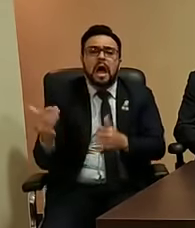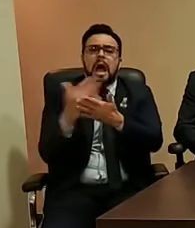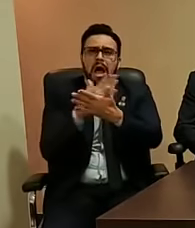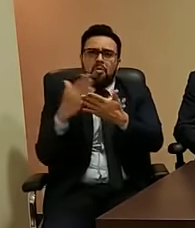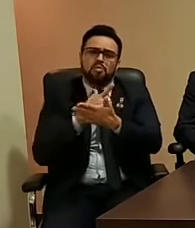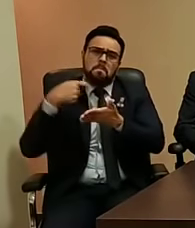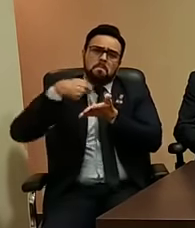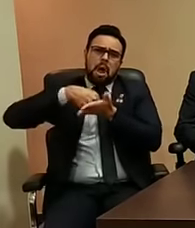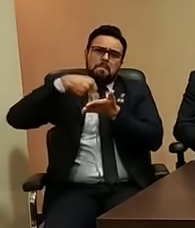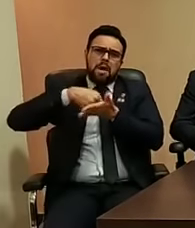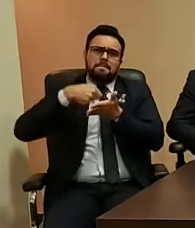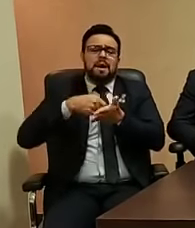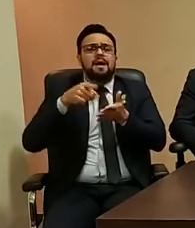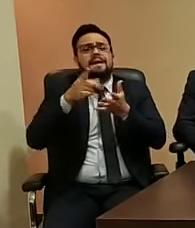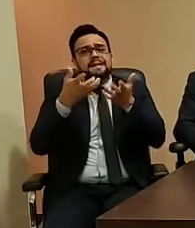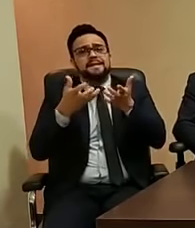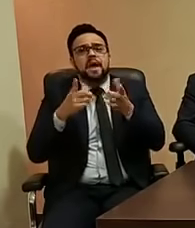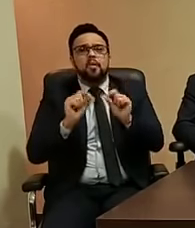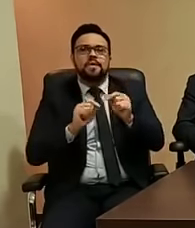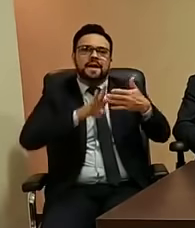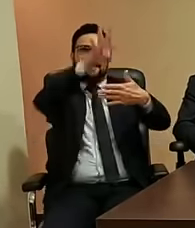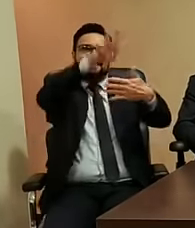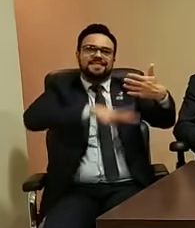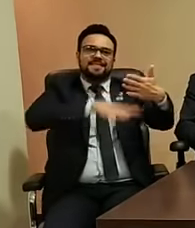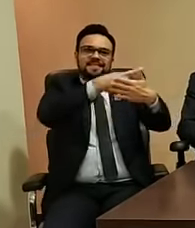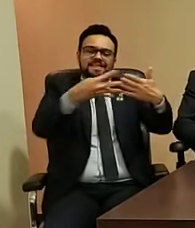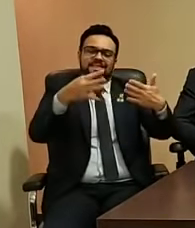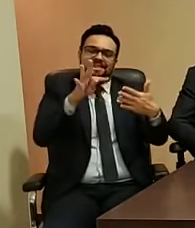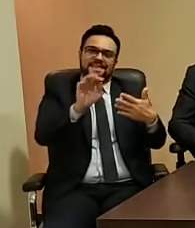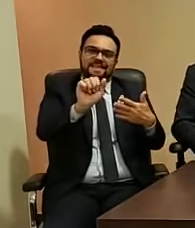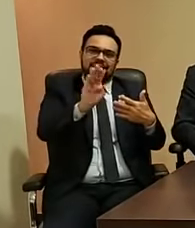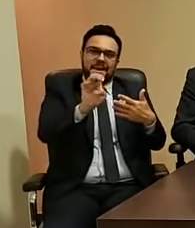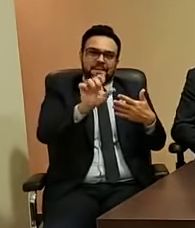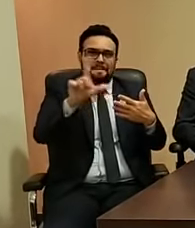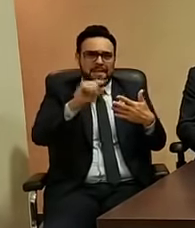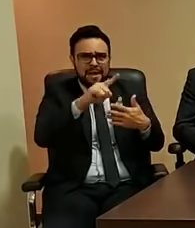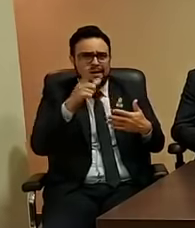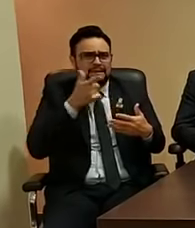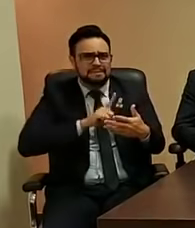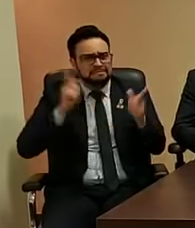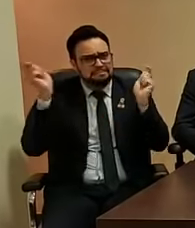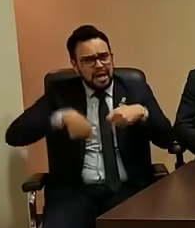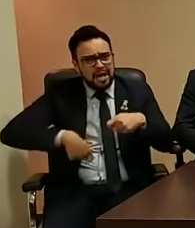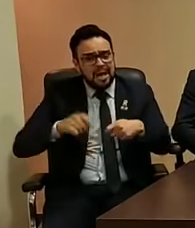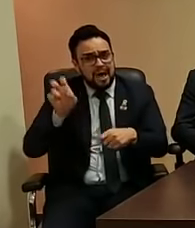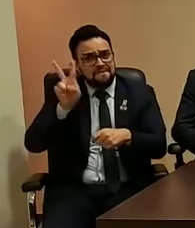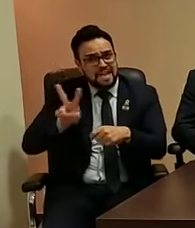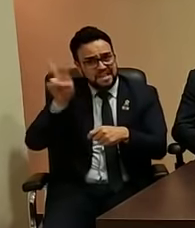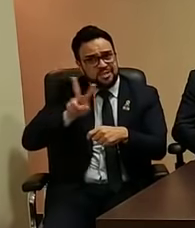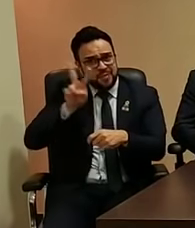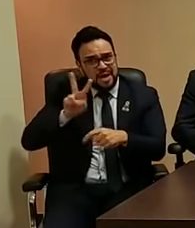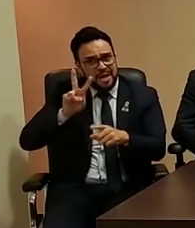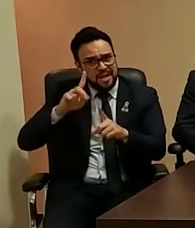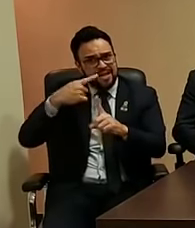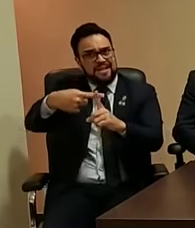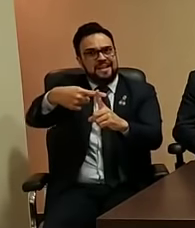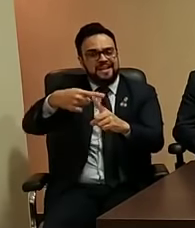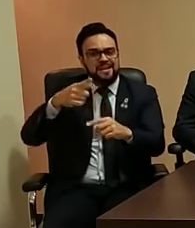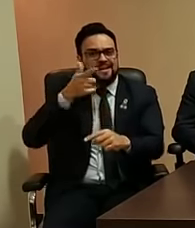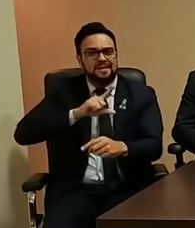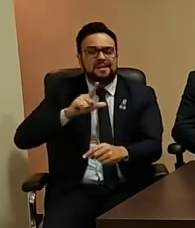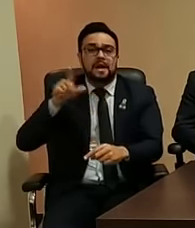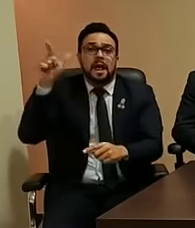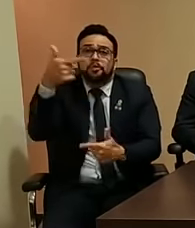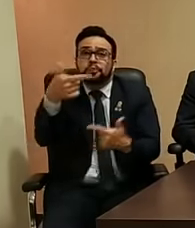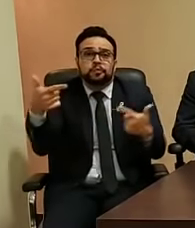um tabelamento. O que tu acha disso, Montezano? Deu certo onde, Montezano? Na Venezuela? Na Venezuela deu certo. Funcionou direitinho. Lá não